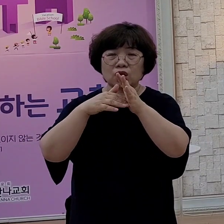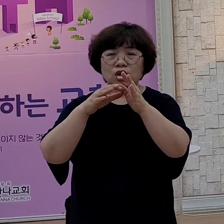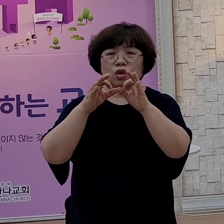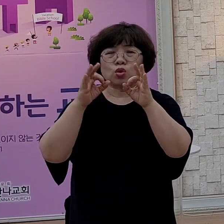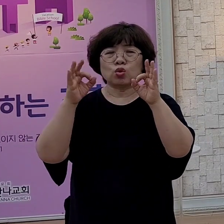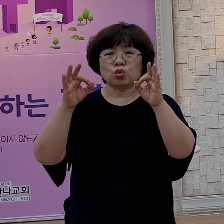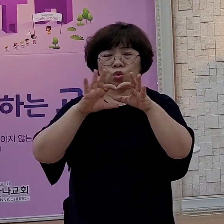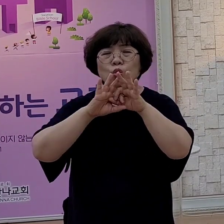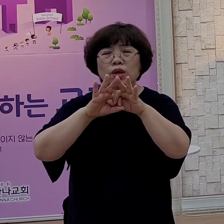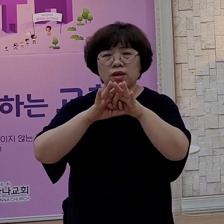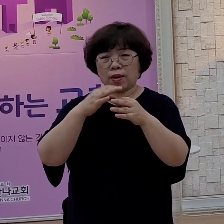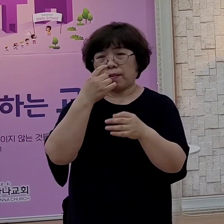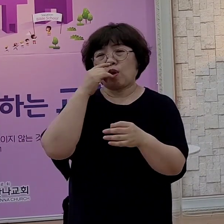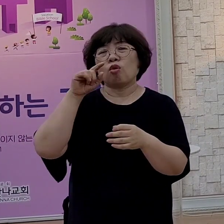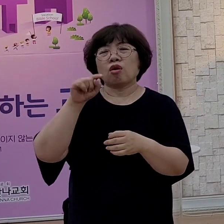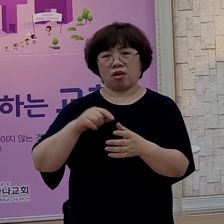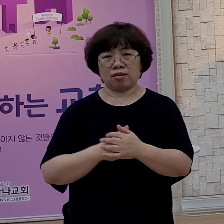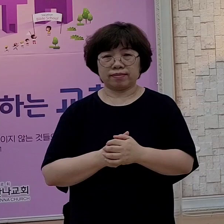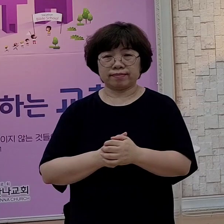온전한 교회는 없거든요.